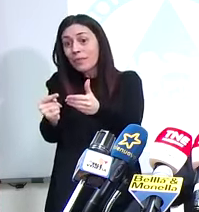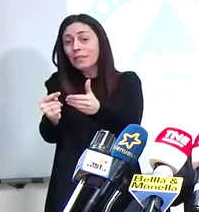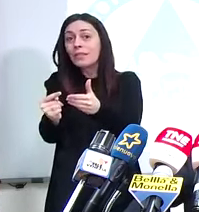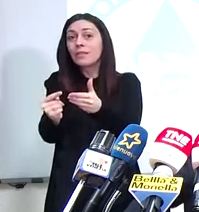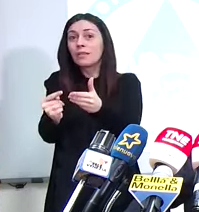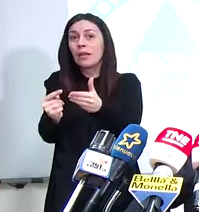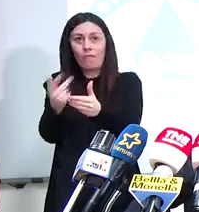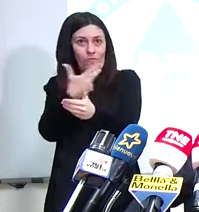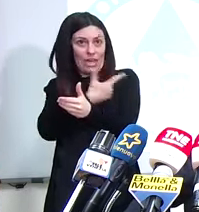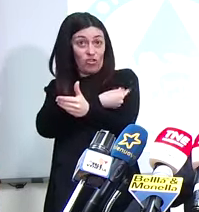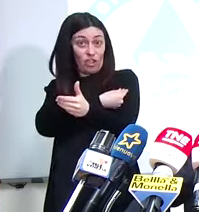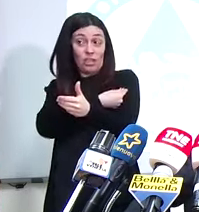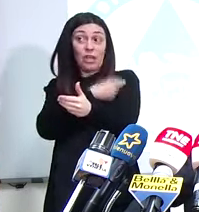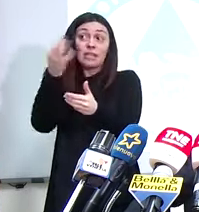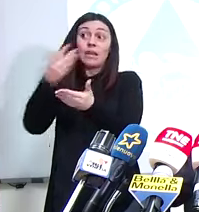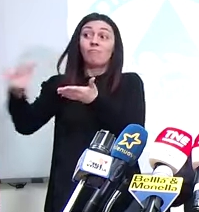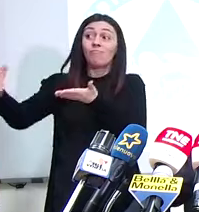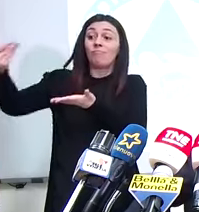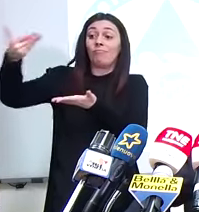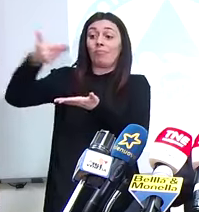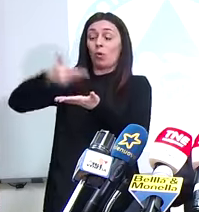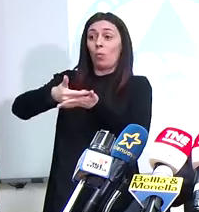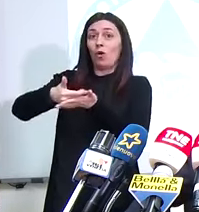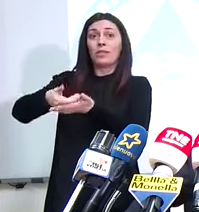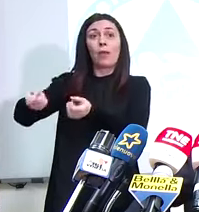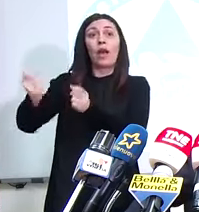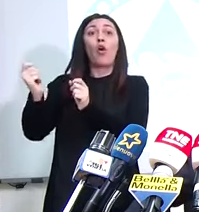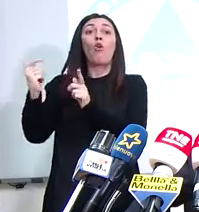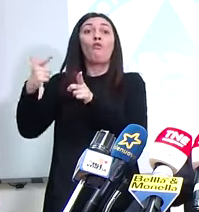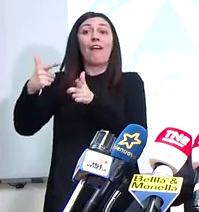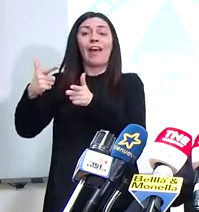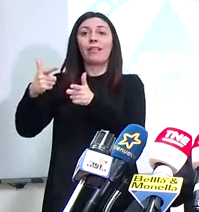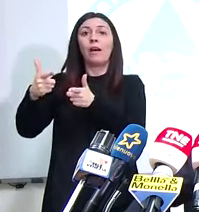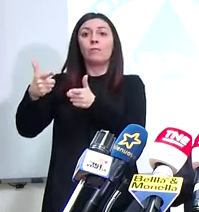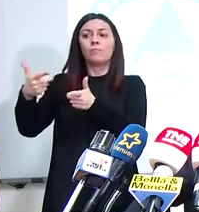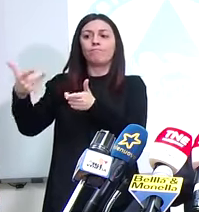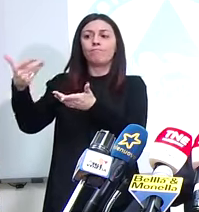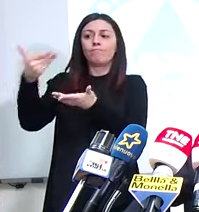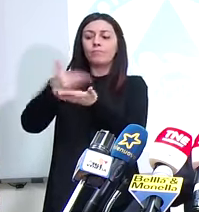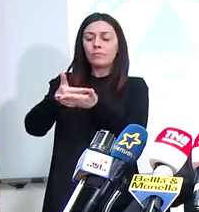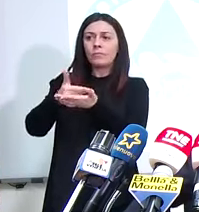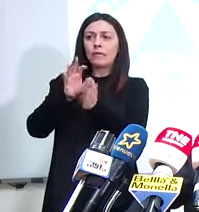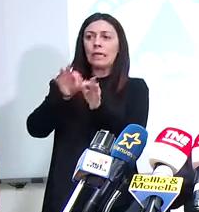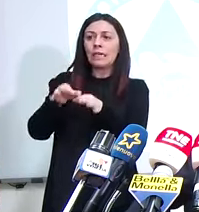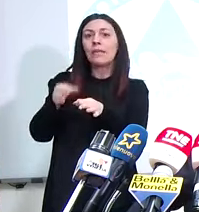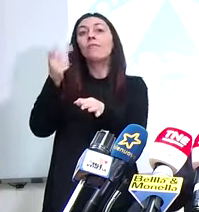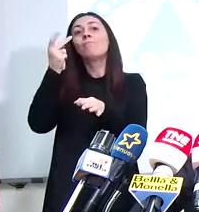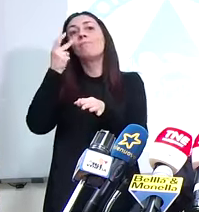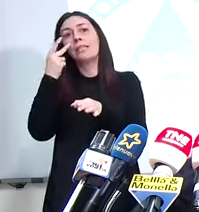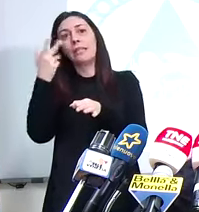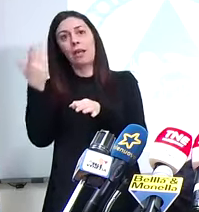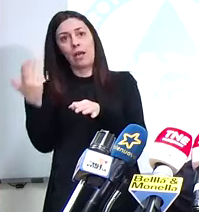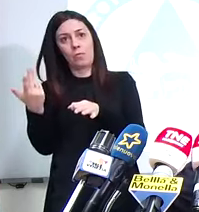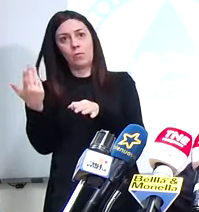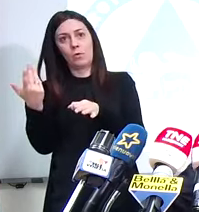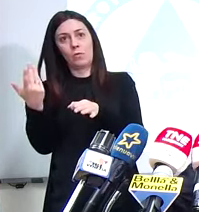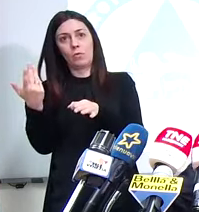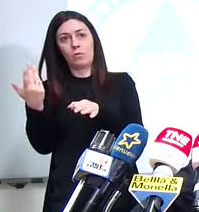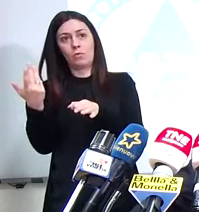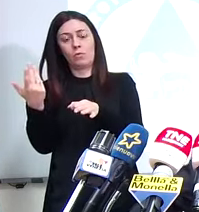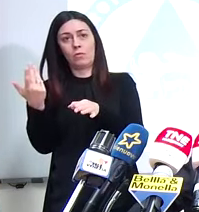settimana l'offerta dico ragazzi questa l'offerta la società se non c'era ma non vi dirò ragazzi hanno chiacchierato tanto per